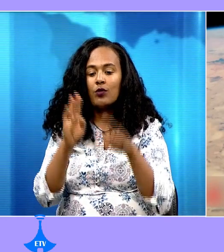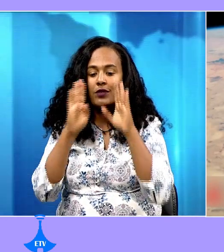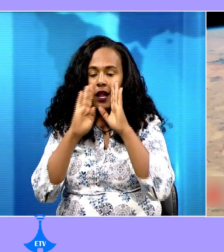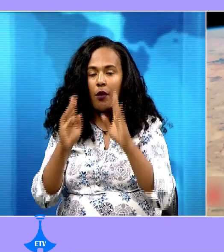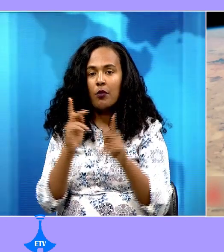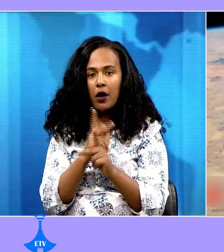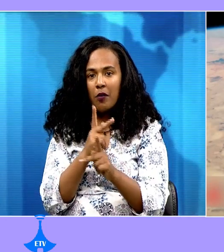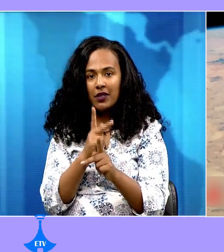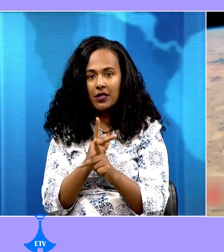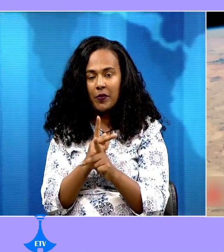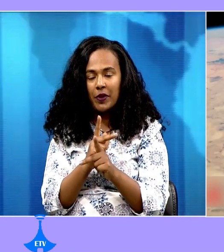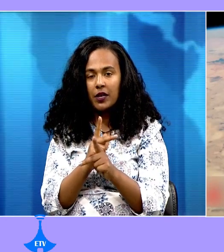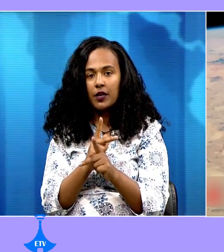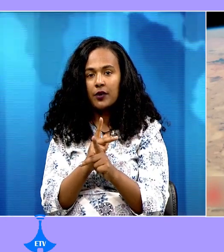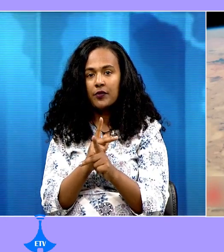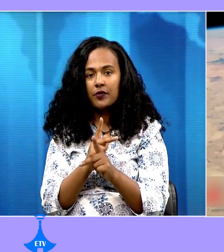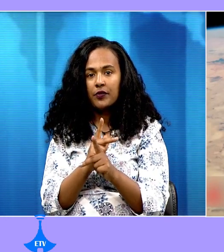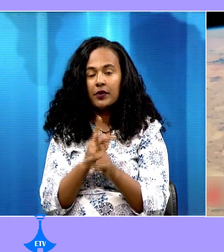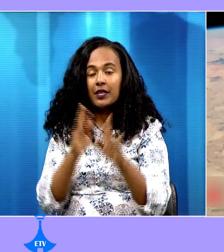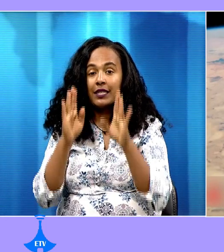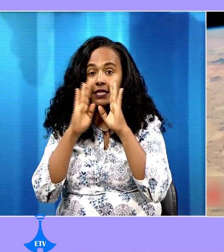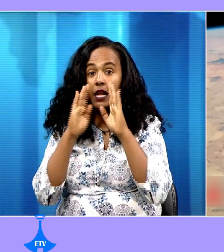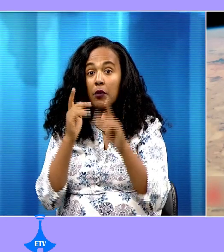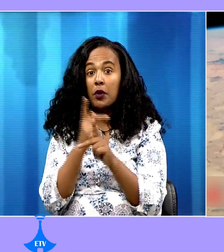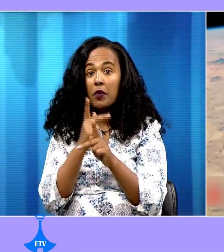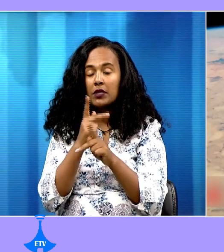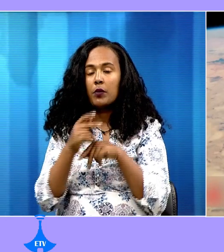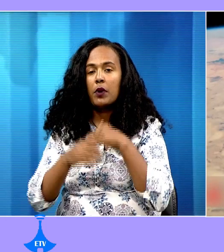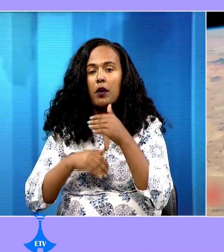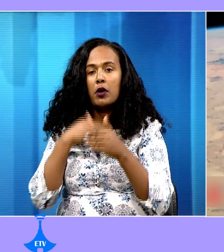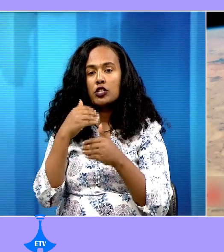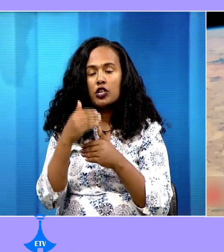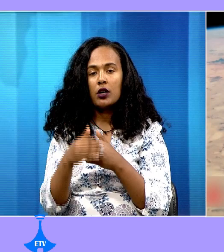የቀይ ባህር ቀጠናን ሰላም ከማስጠበቅ ባሻገር